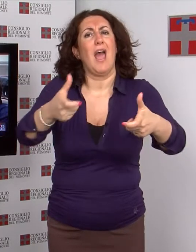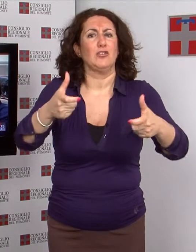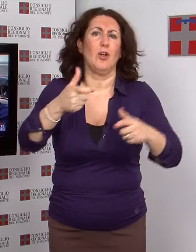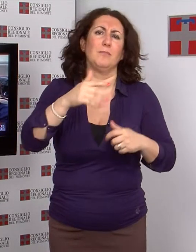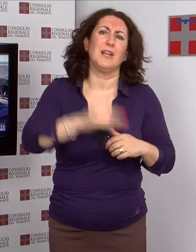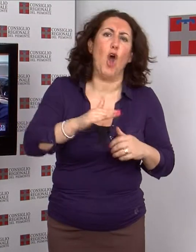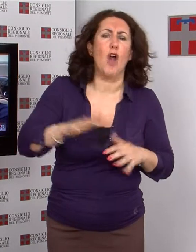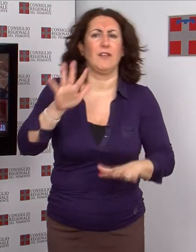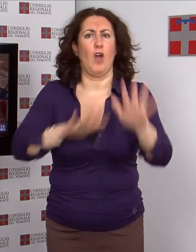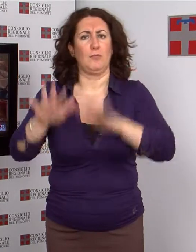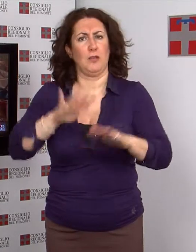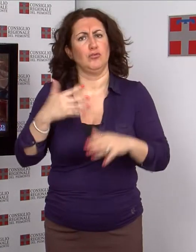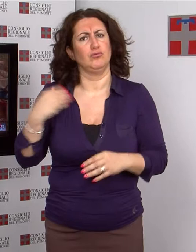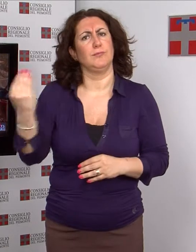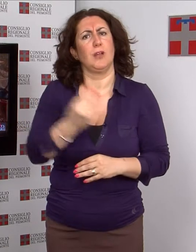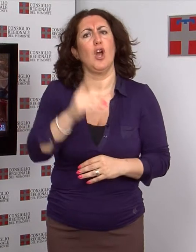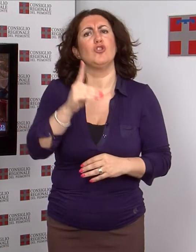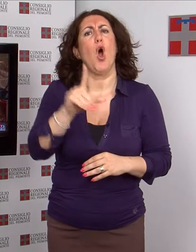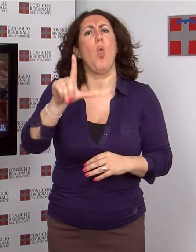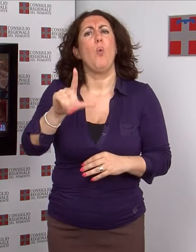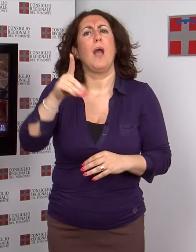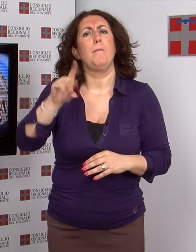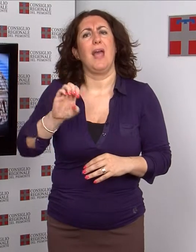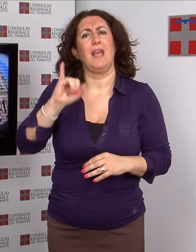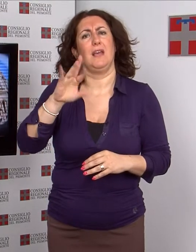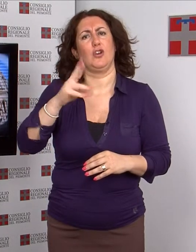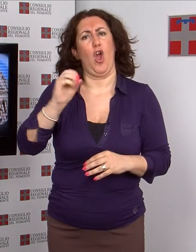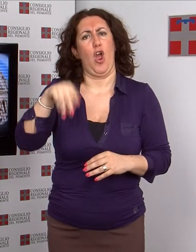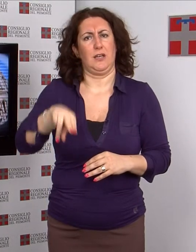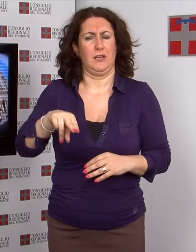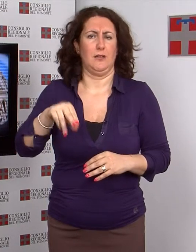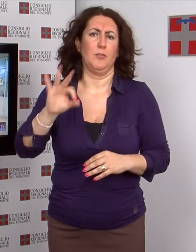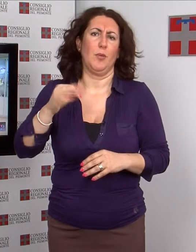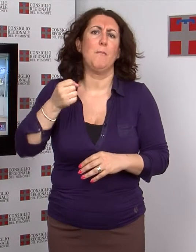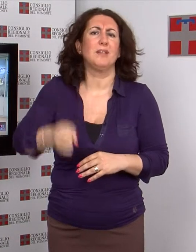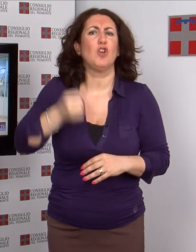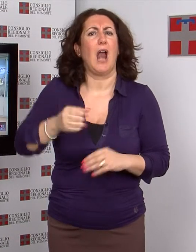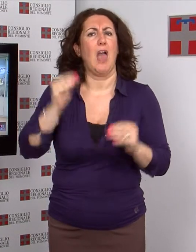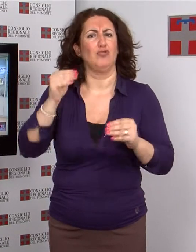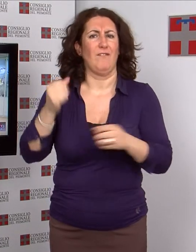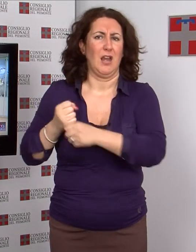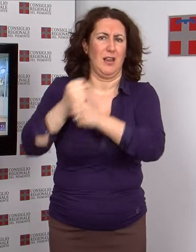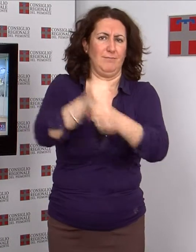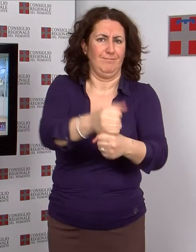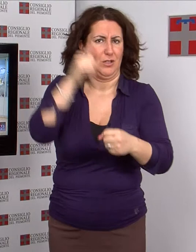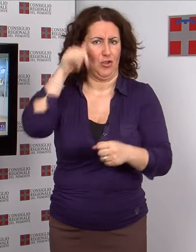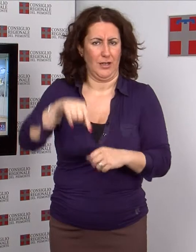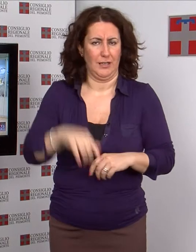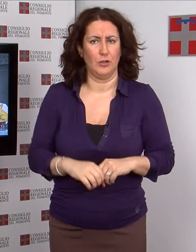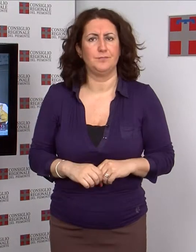delegato del vescovo di Torino per la pastorale giovanile gatti da ammirare la mostra che la biblioteca della Regione propone